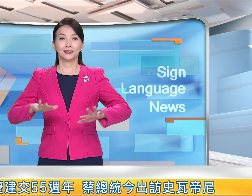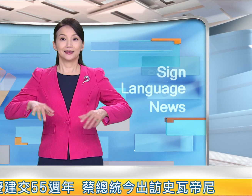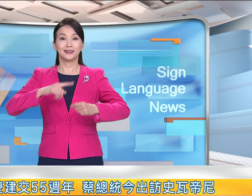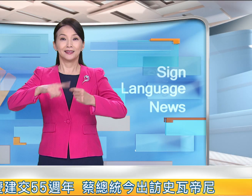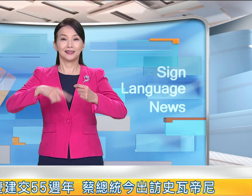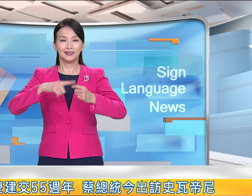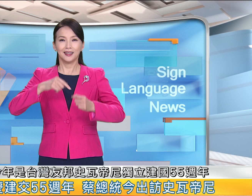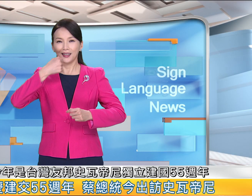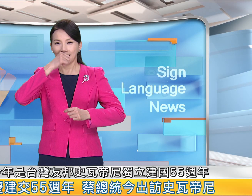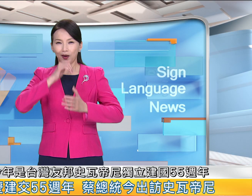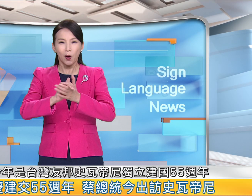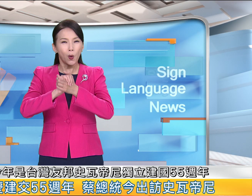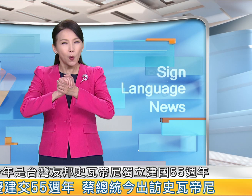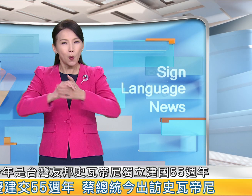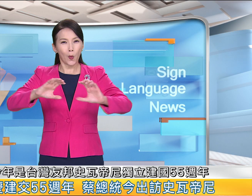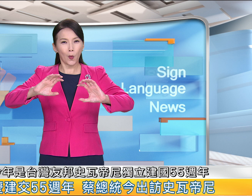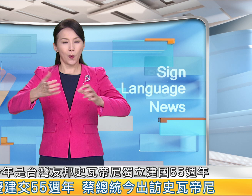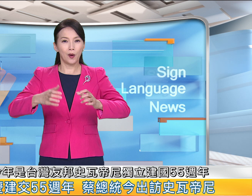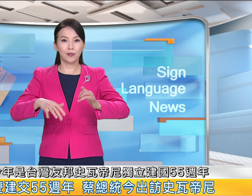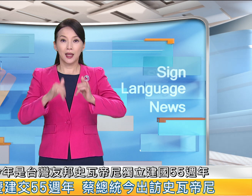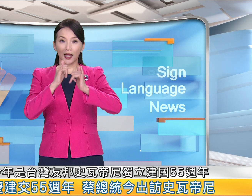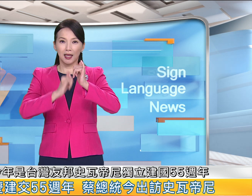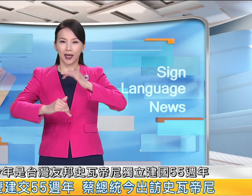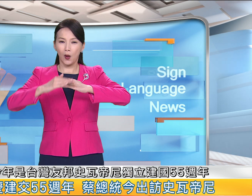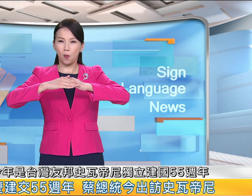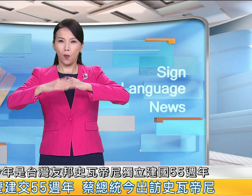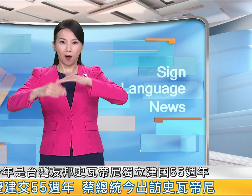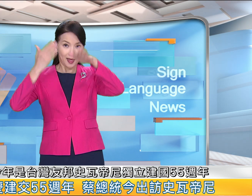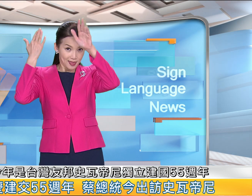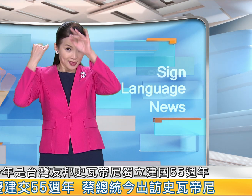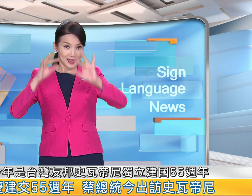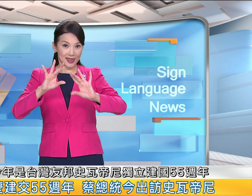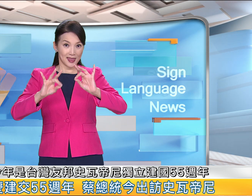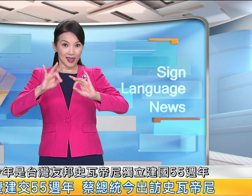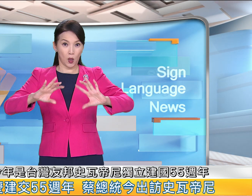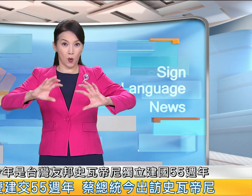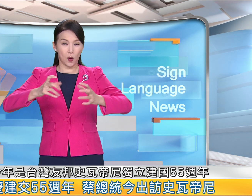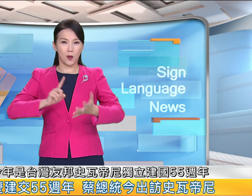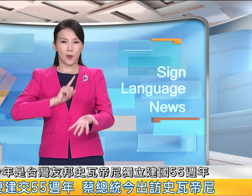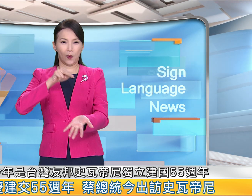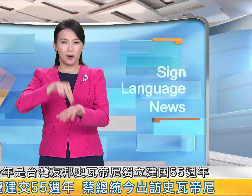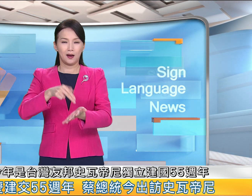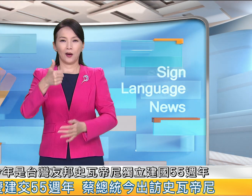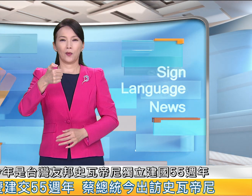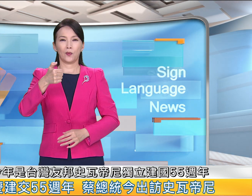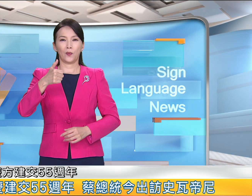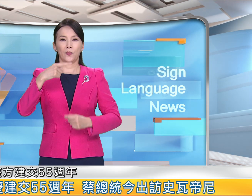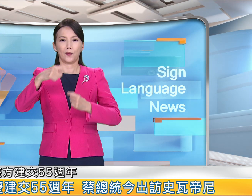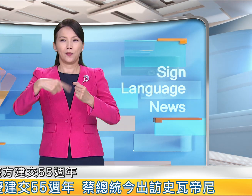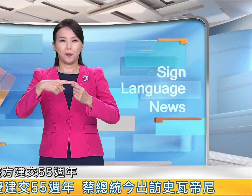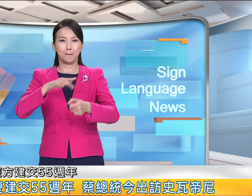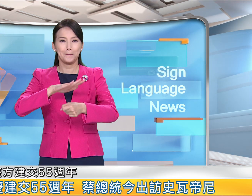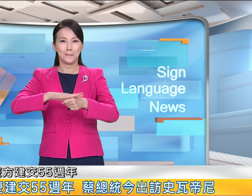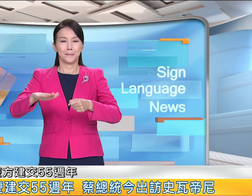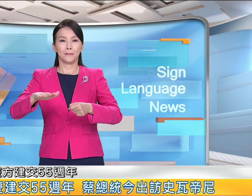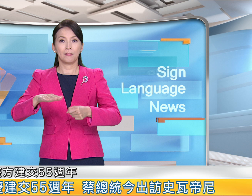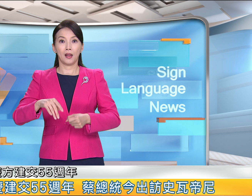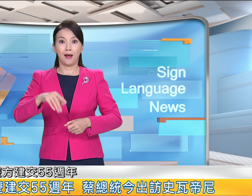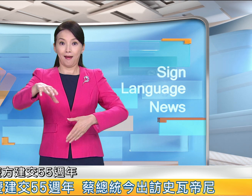今年是台湾友邦史瓦蒂尼独立建国五十五周年，也是双方建交五十五周年。蔡